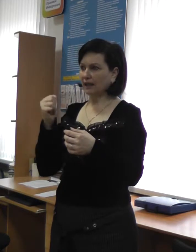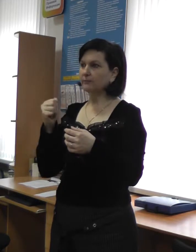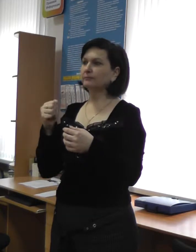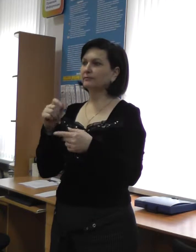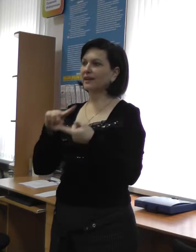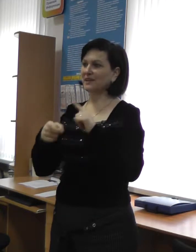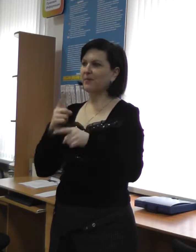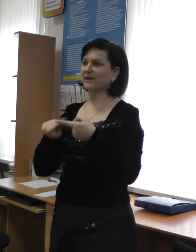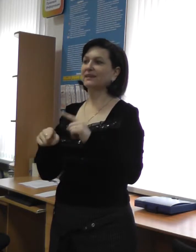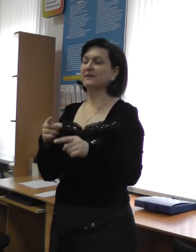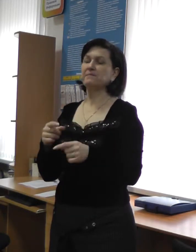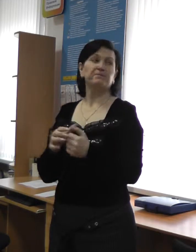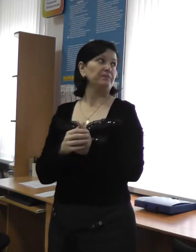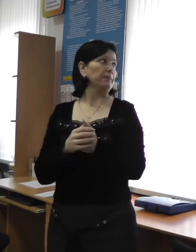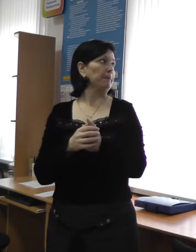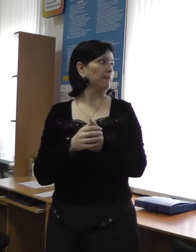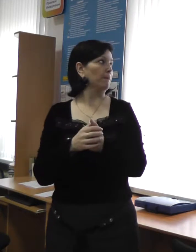вы можете наблюдать